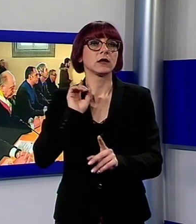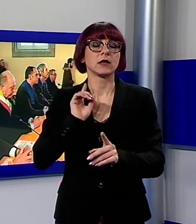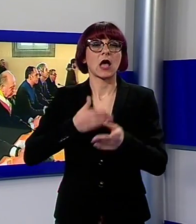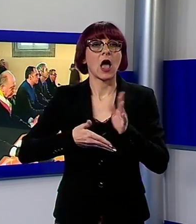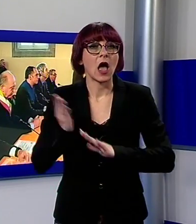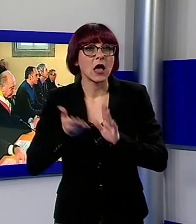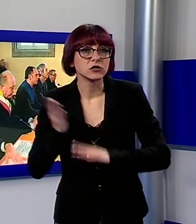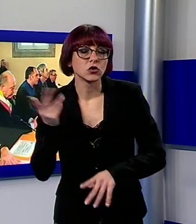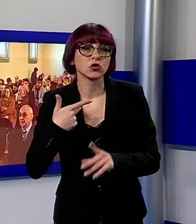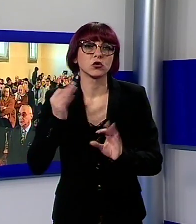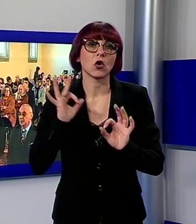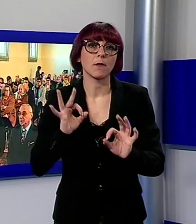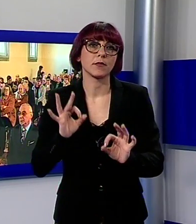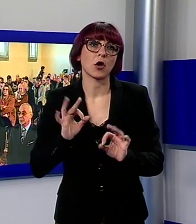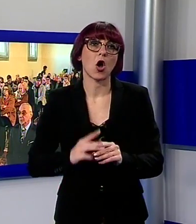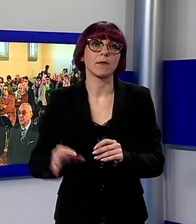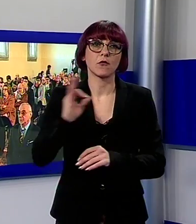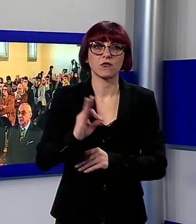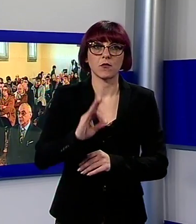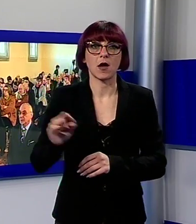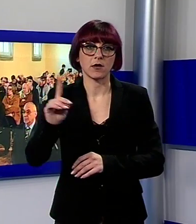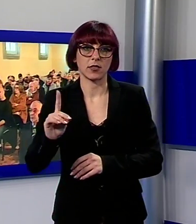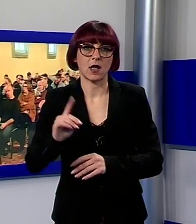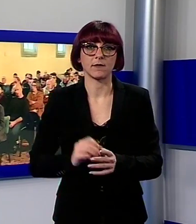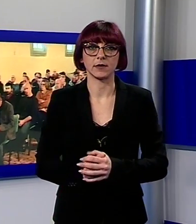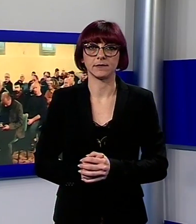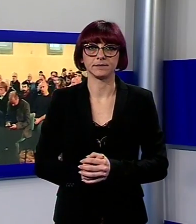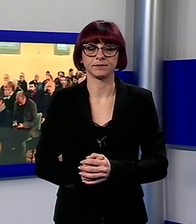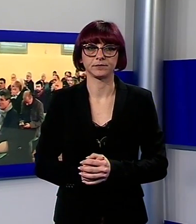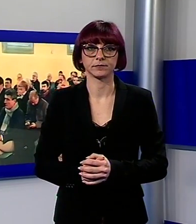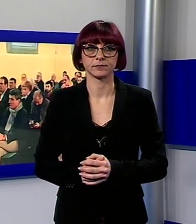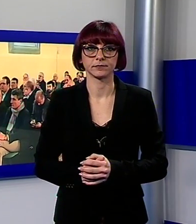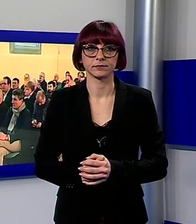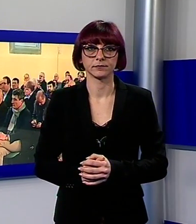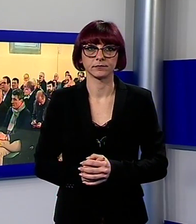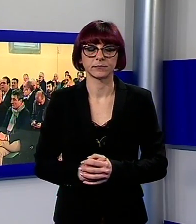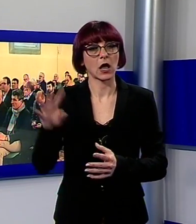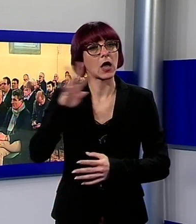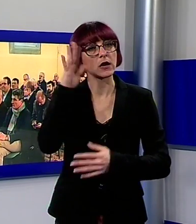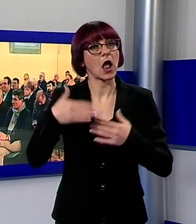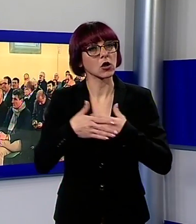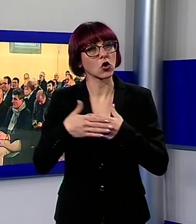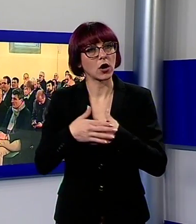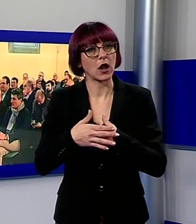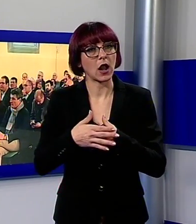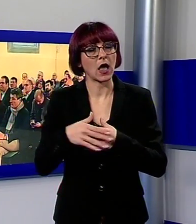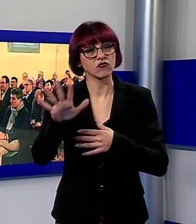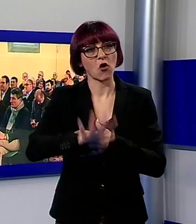più complessa questione del confine orientale italiano. Il Real Collegio è un luogo simbolo per i temi commemorati nel Giorno del